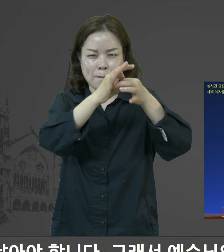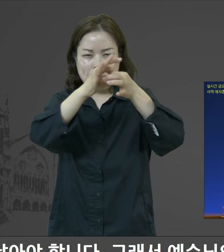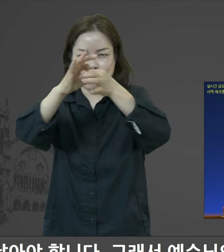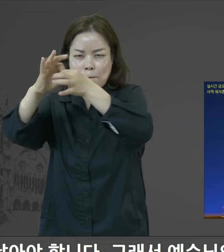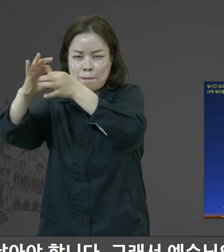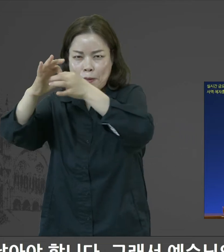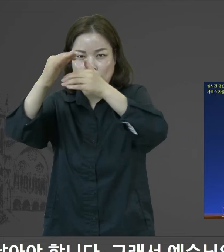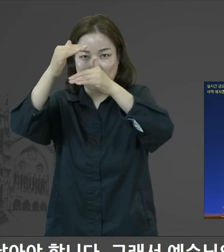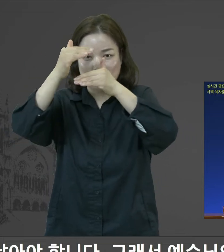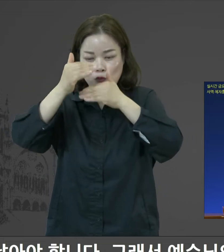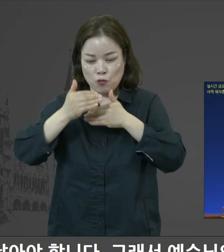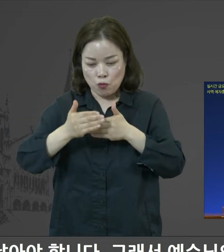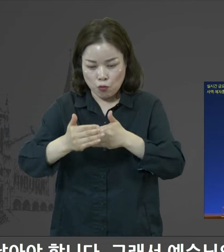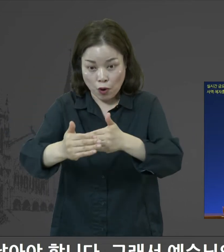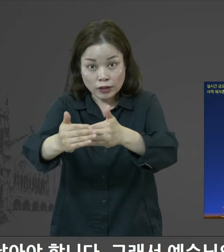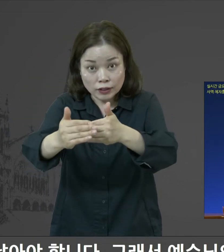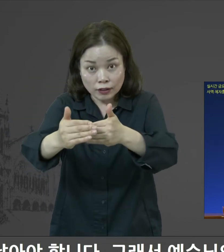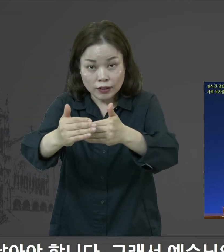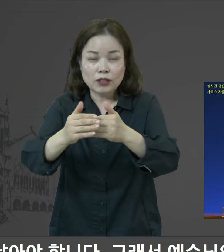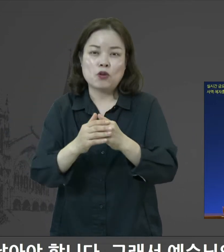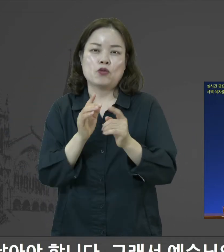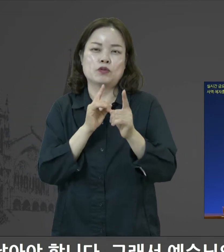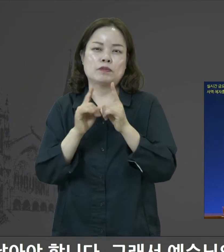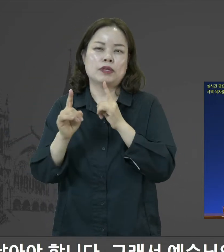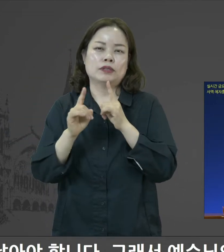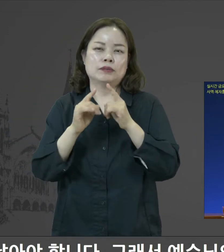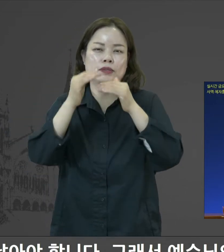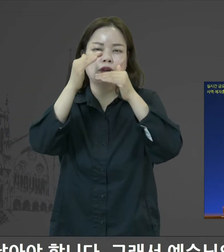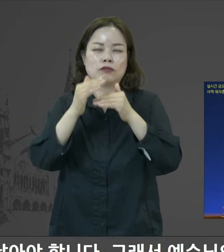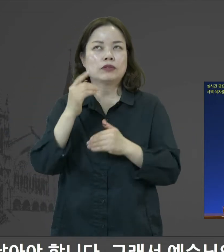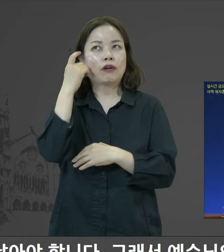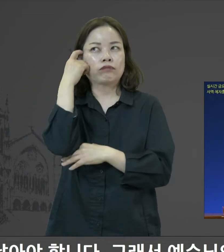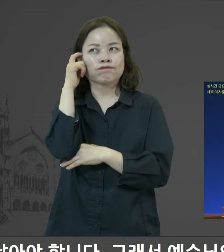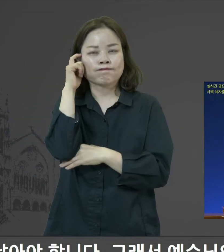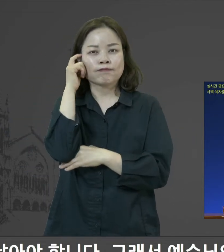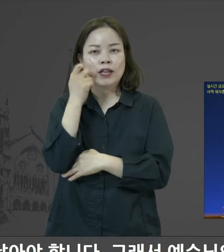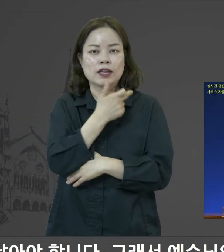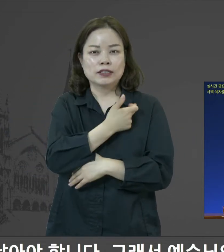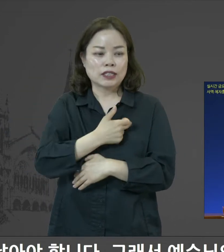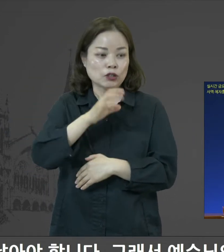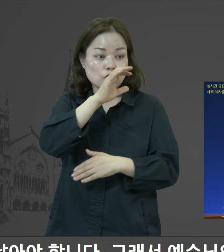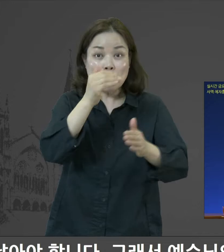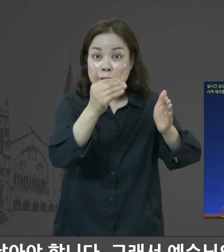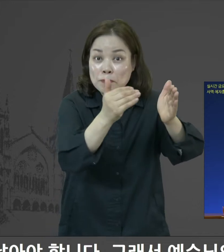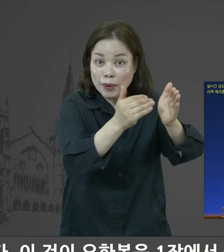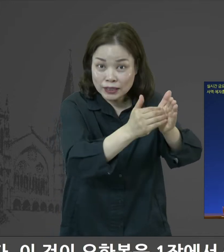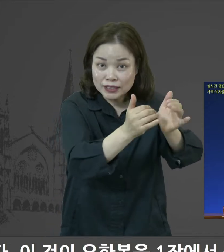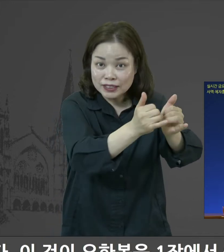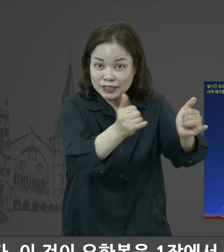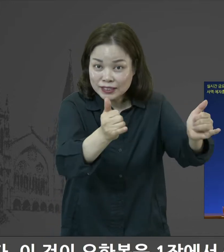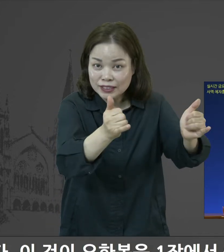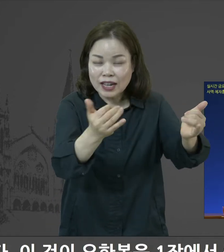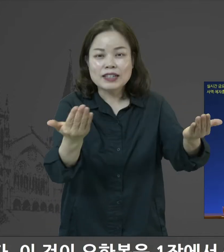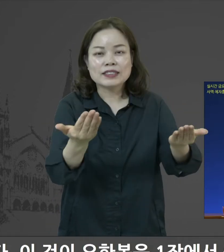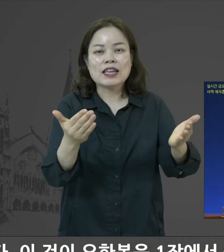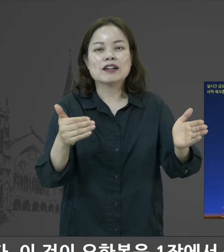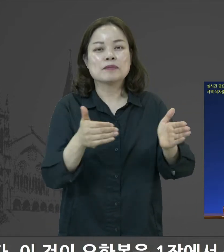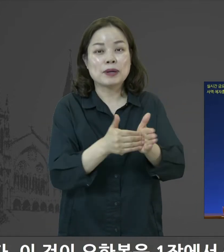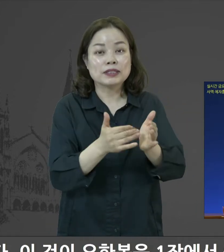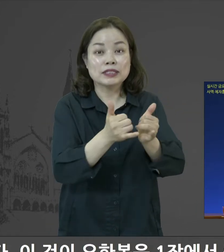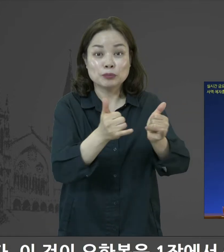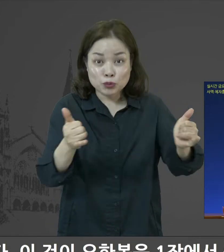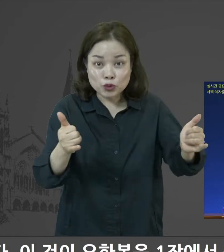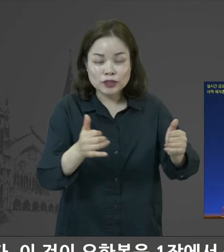요 과정입니다. 저는 이 말씀을 오늘 본문으로 삼으면서 오늘 제자 훈련을 마치신 분들, 사역자반을 마치신